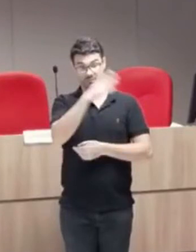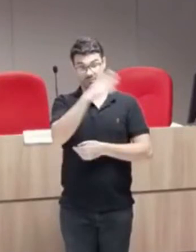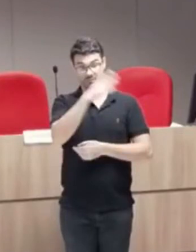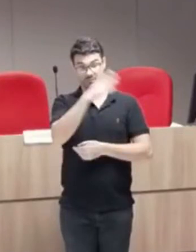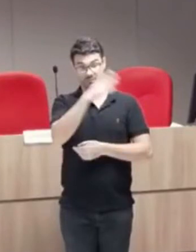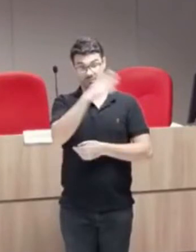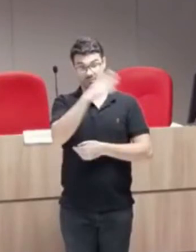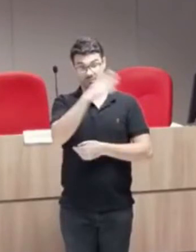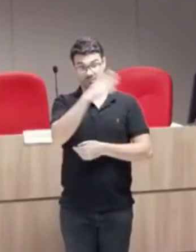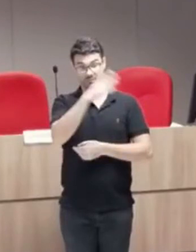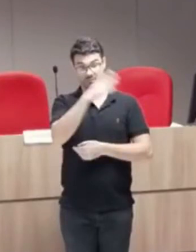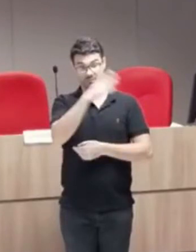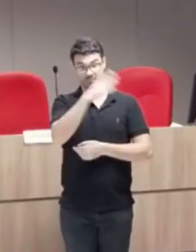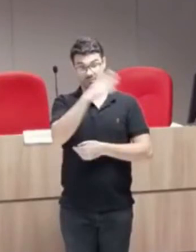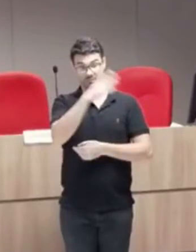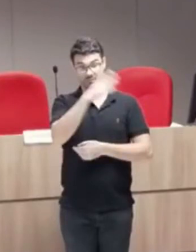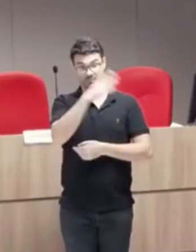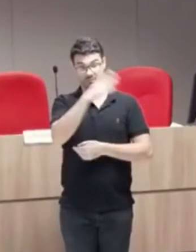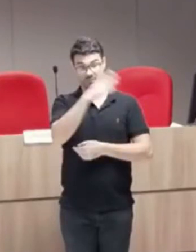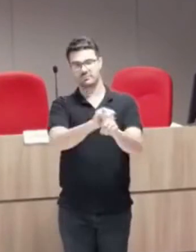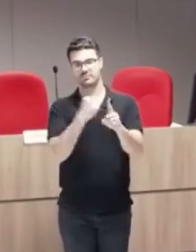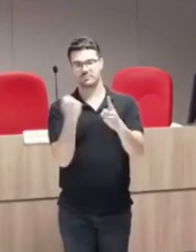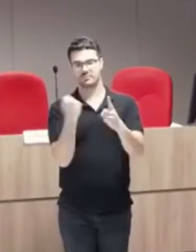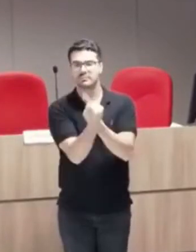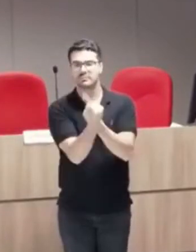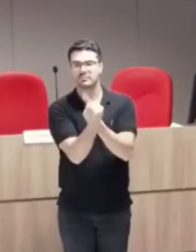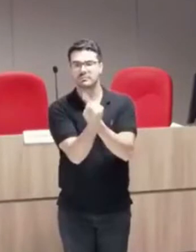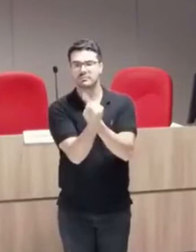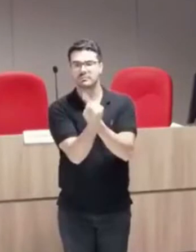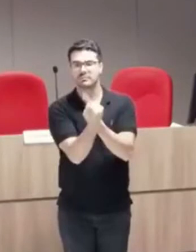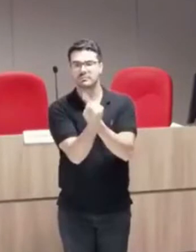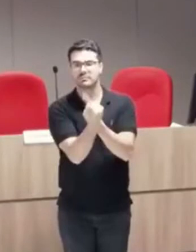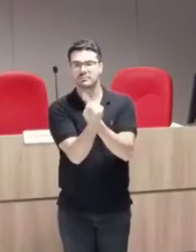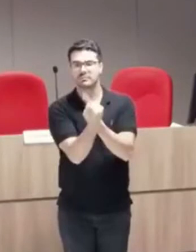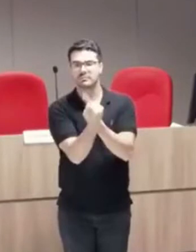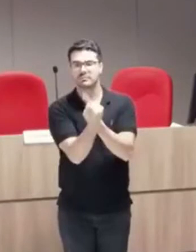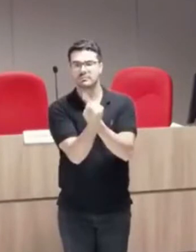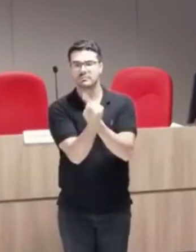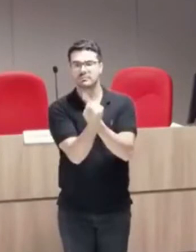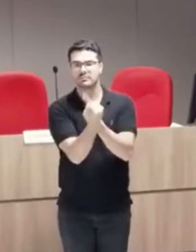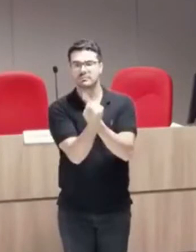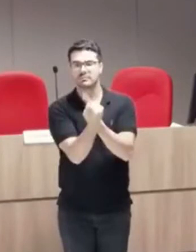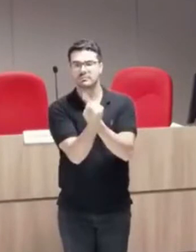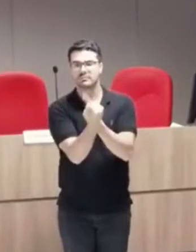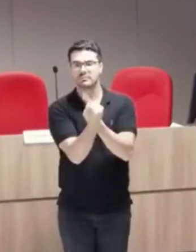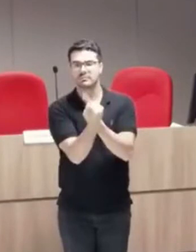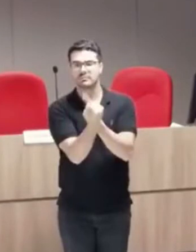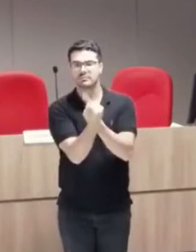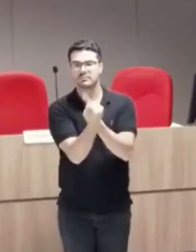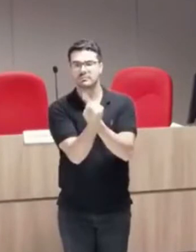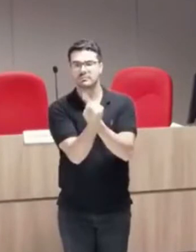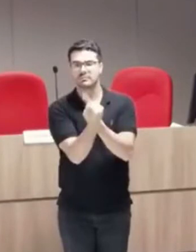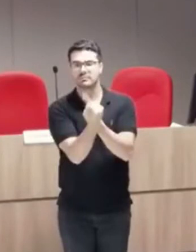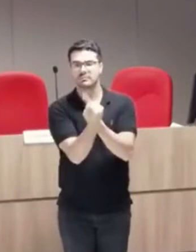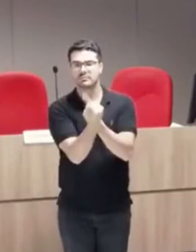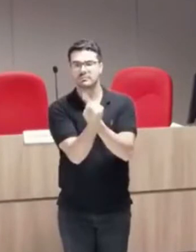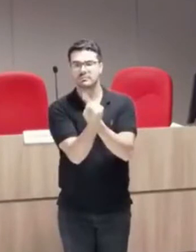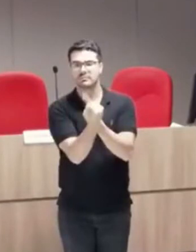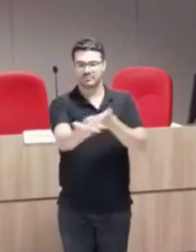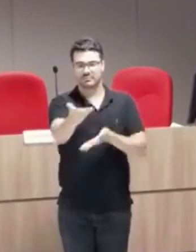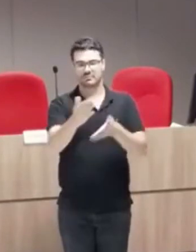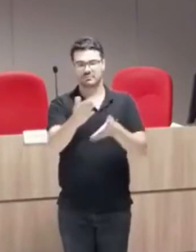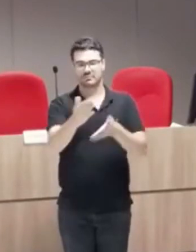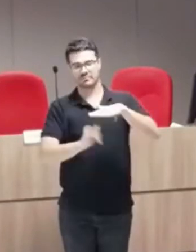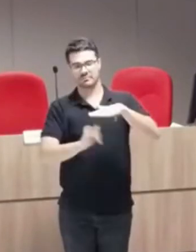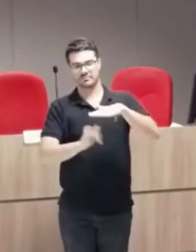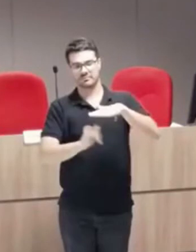Público e uma sociedade cada vez mais inovadoras, resolutivas, abertas ao diálogo e à interação institucional. Muito obrigado e